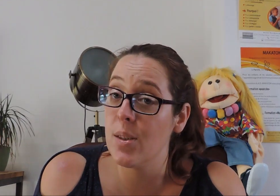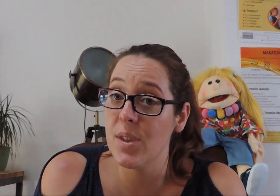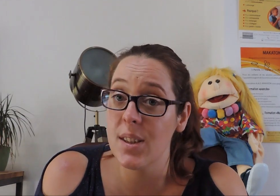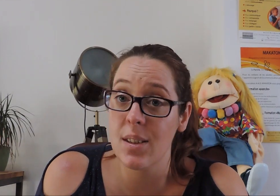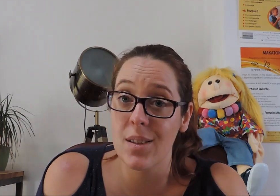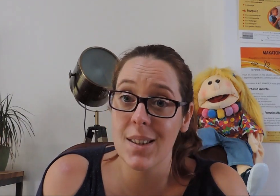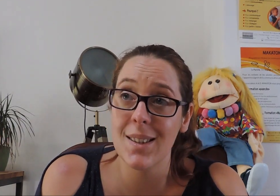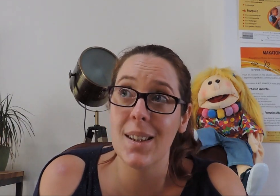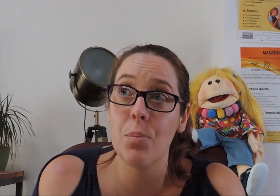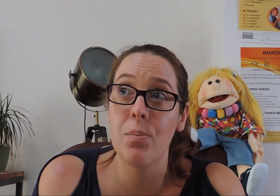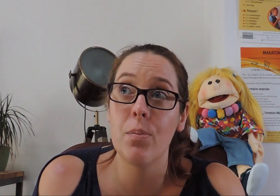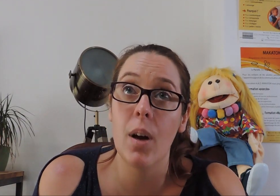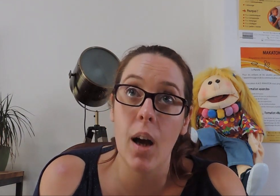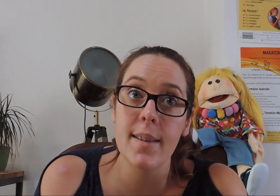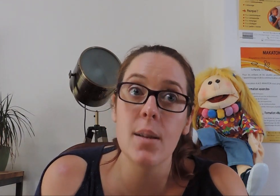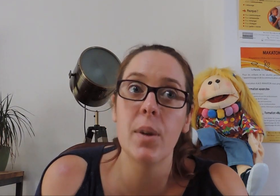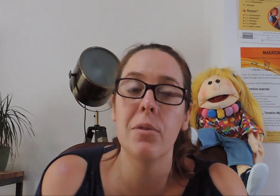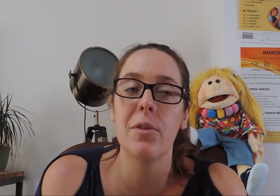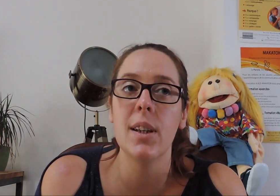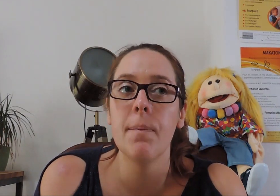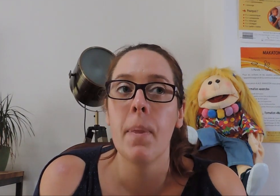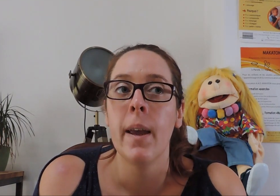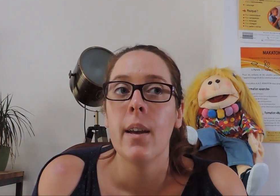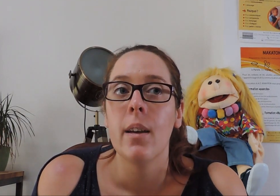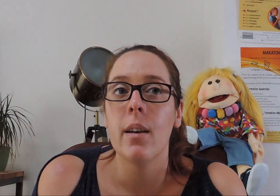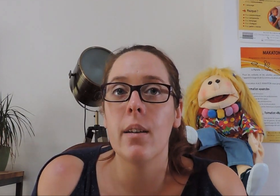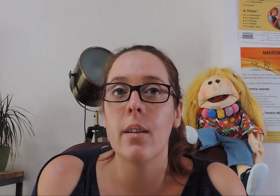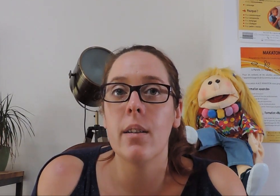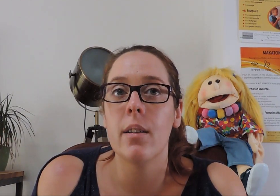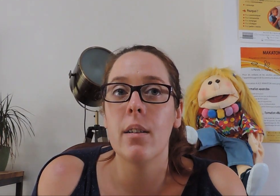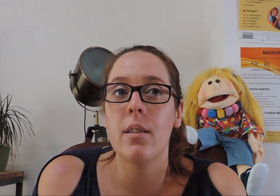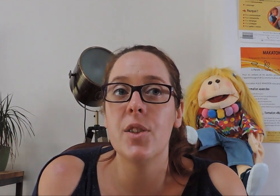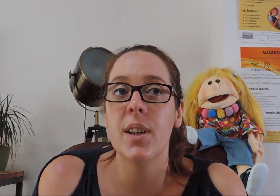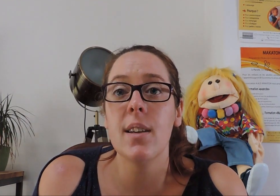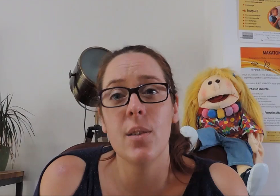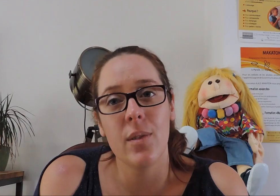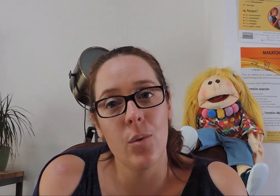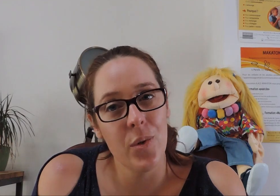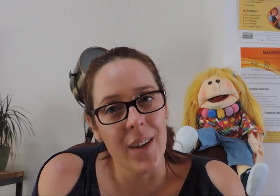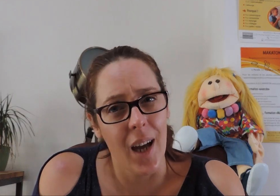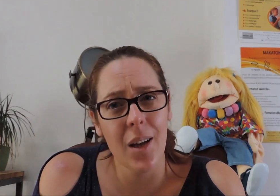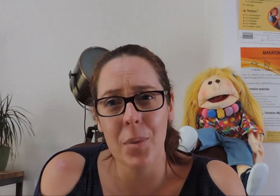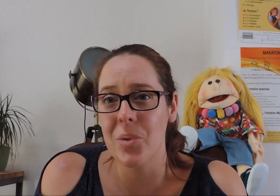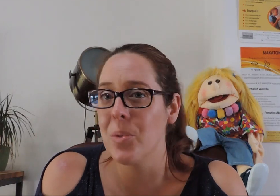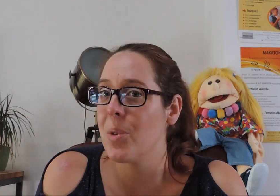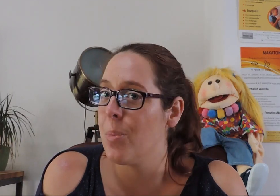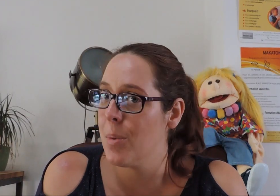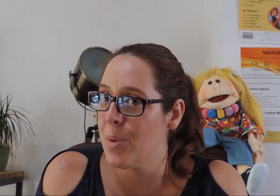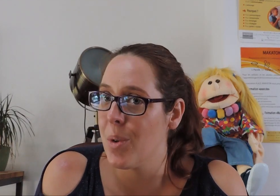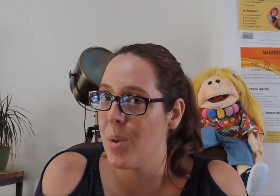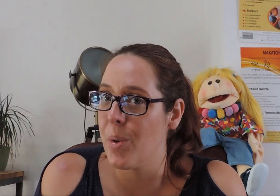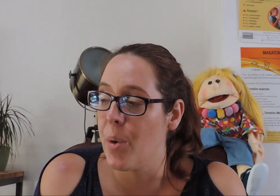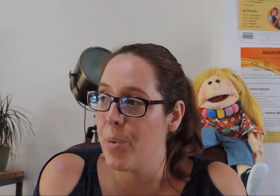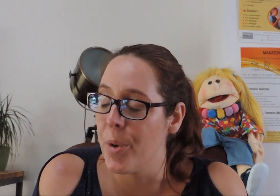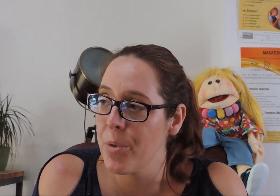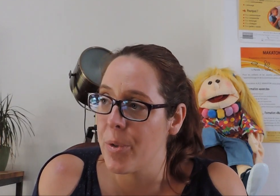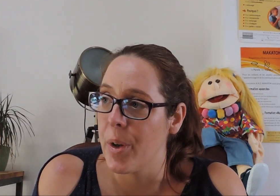voudrais dire aussi que c'est un site qui est assez bien fait euh je dirais que c'est une des rares méthodes quand même euh en France